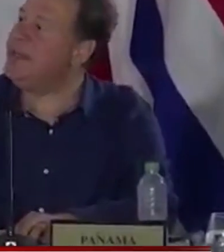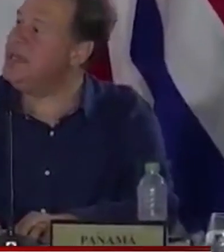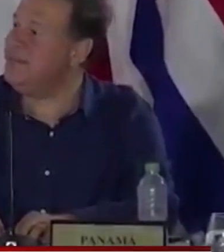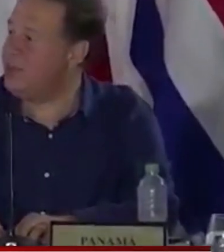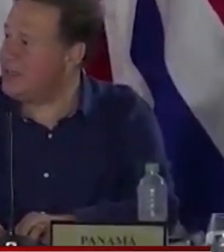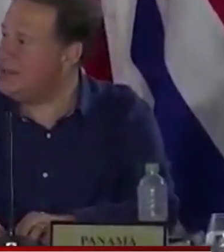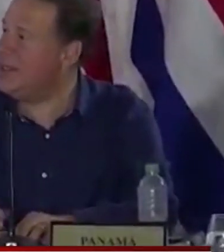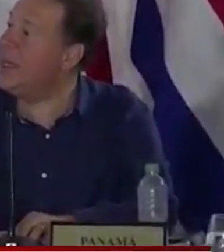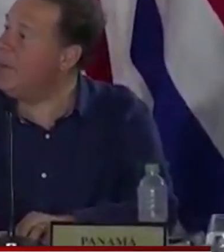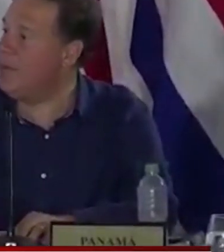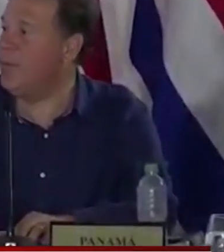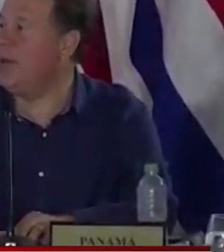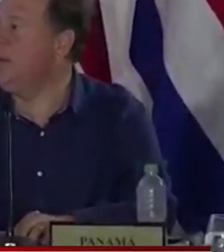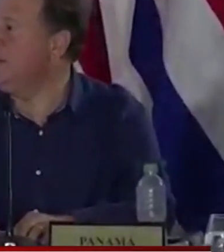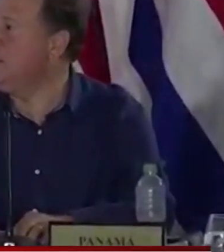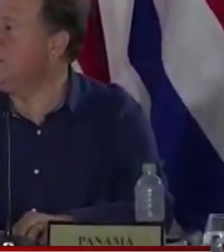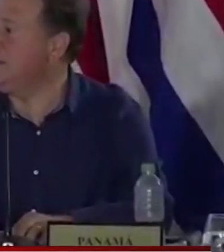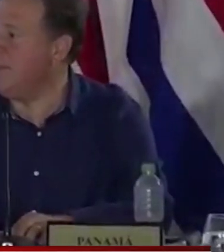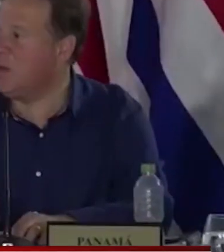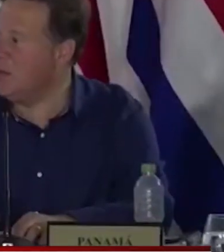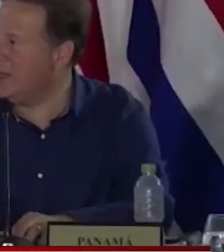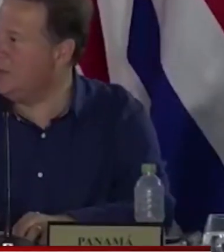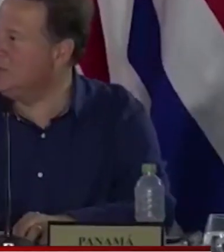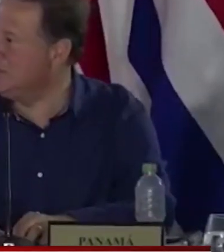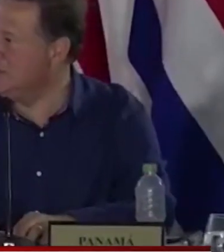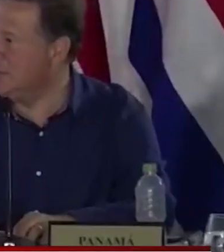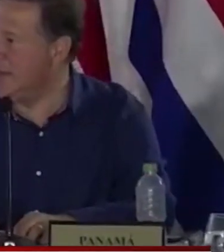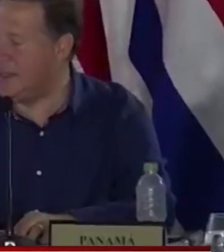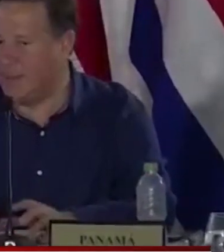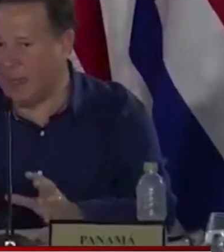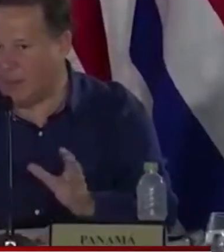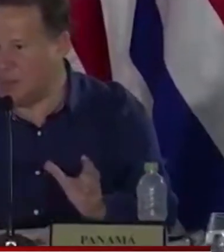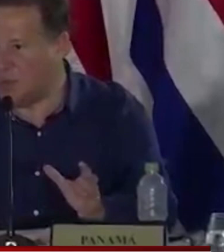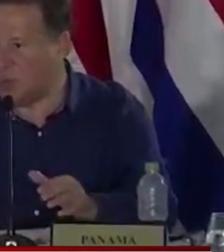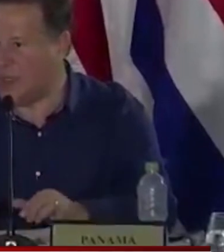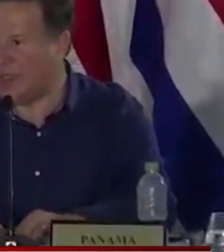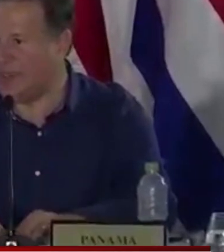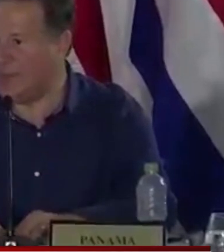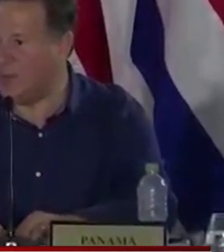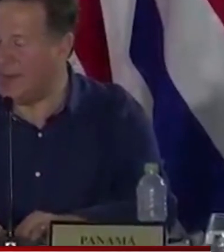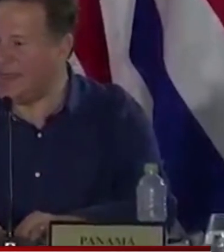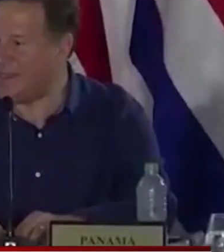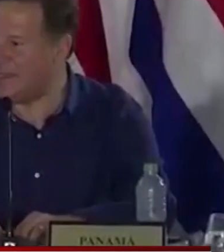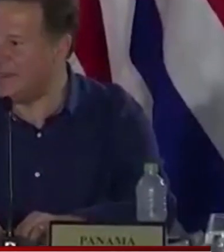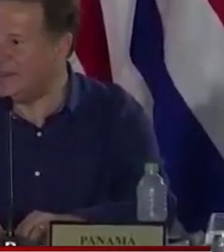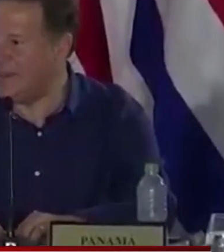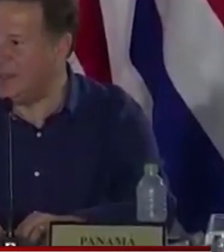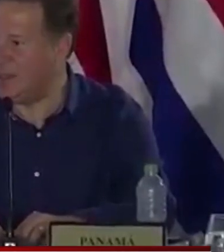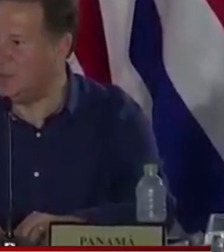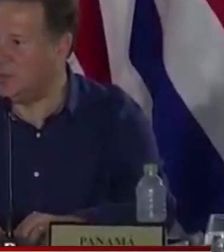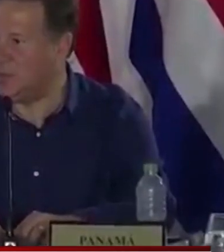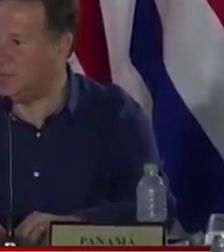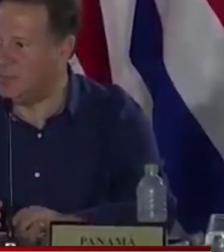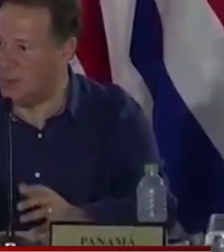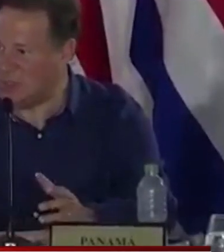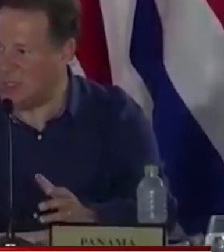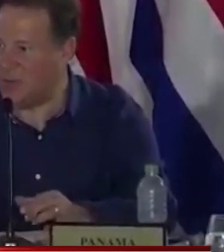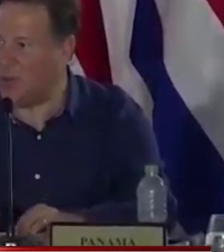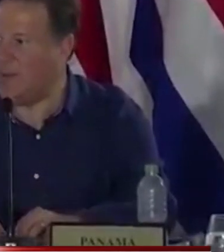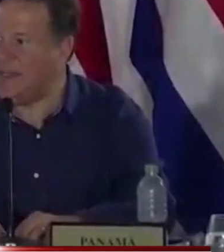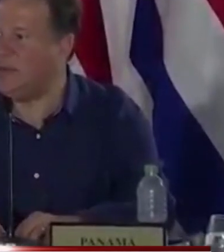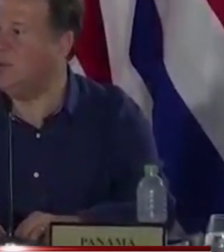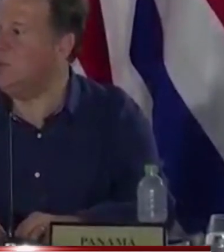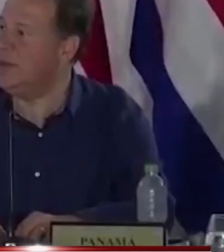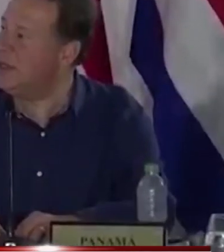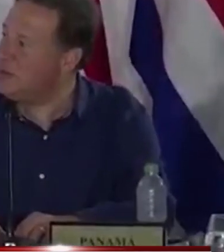que nos dejó experiencias importantes que vamos a proponer en temas concretos para el tema de la promoción turística entre ambos países, cómo podemos hacer